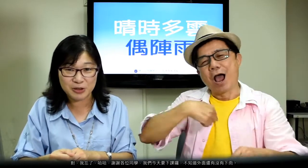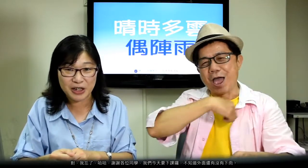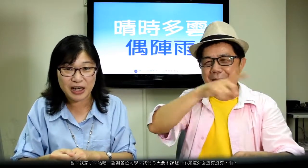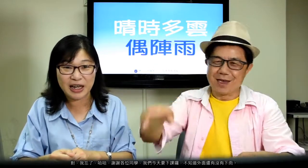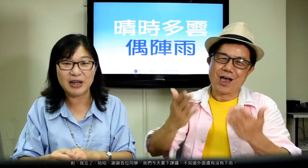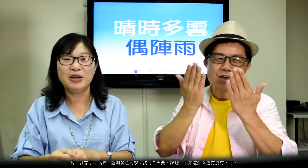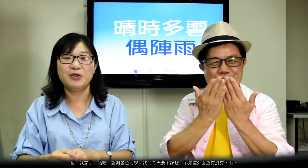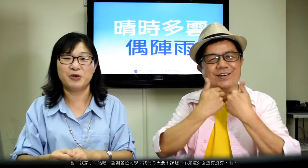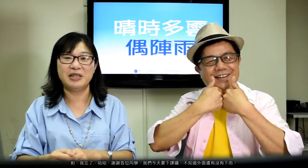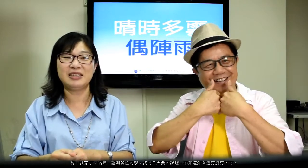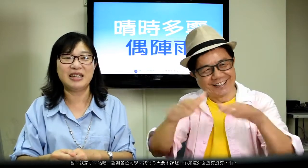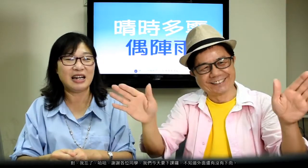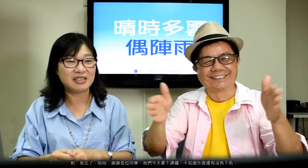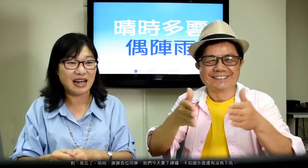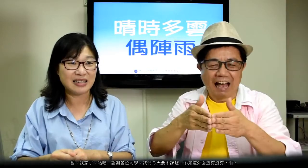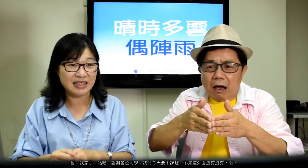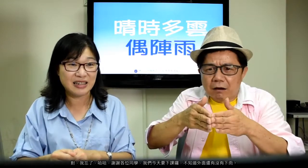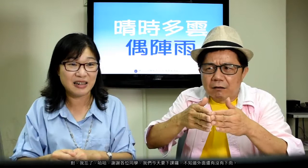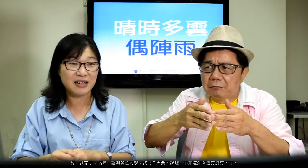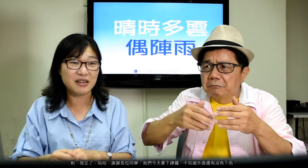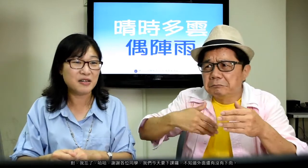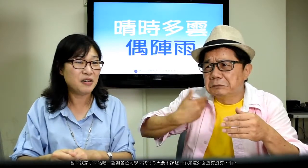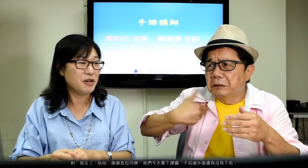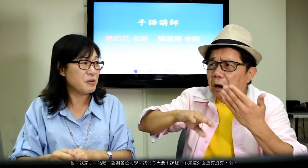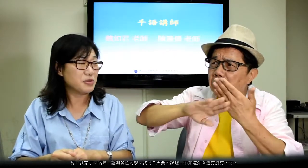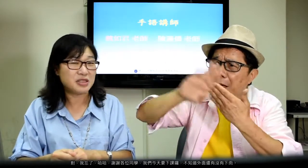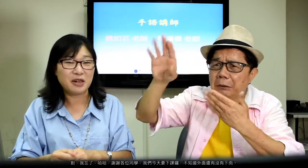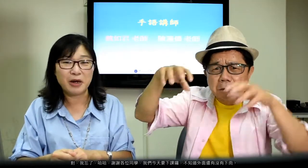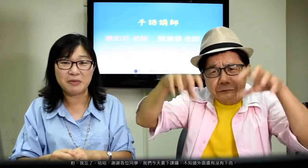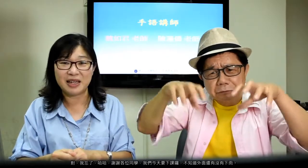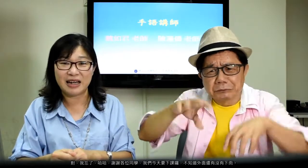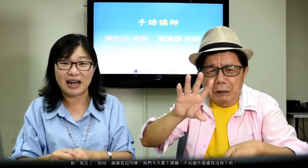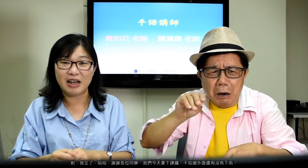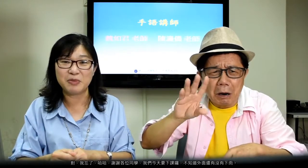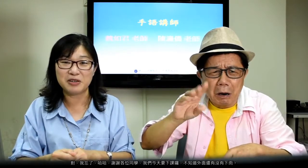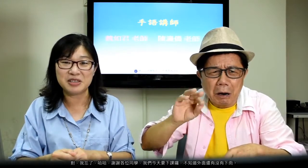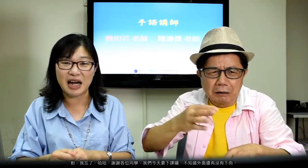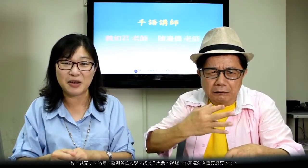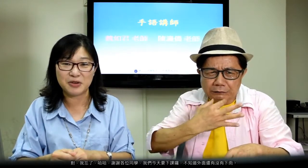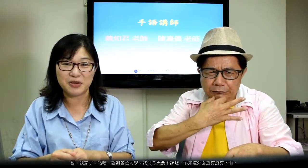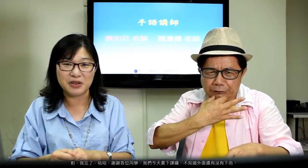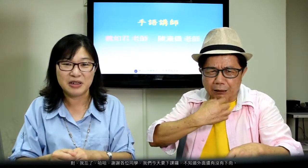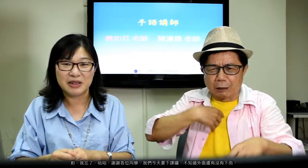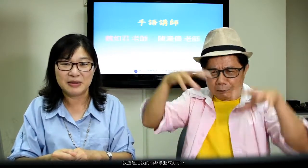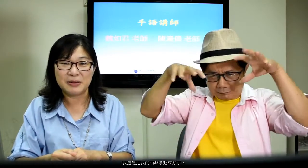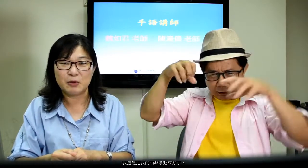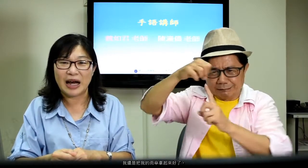学，我们今天要下课咯，不知道外面啊还有没有下雨，我还